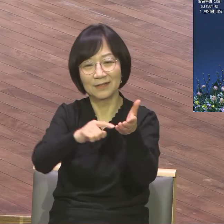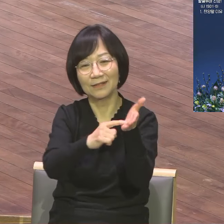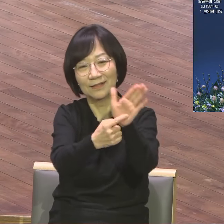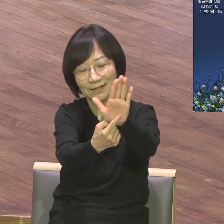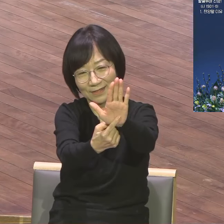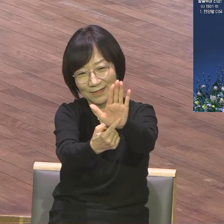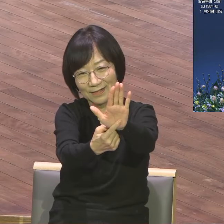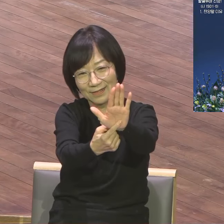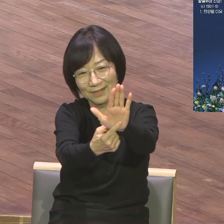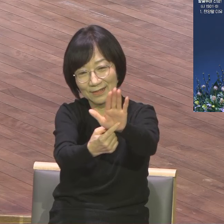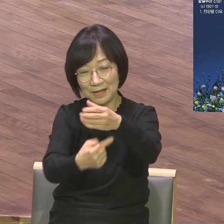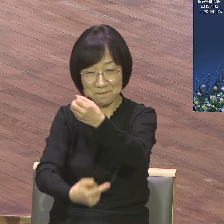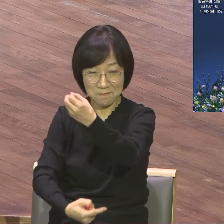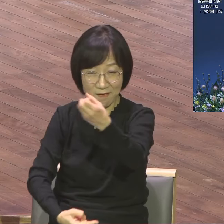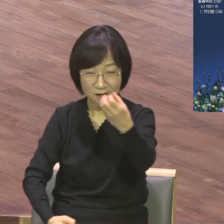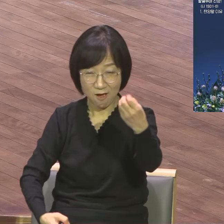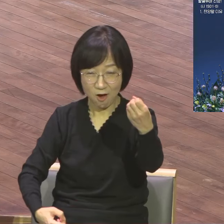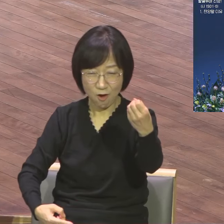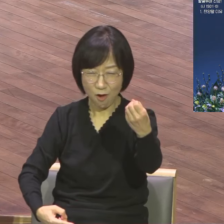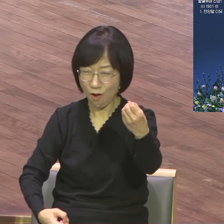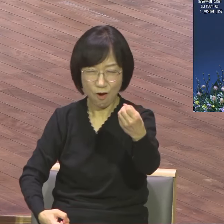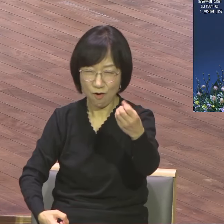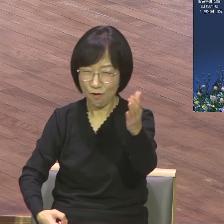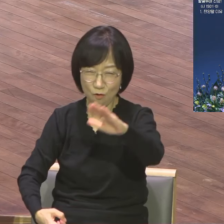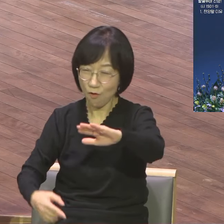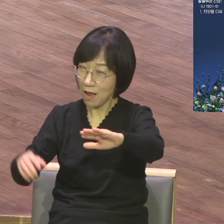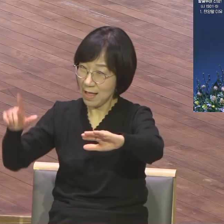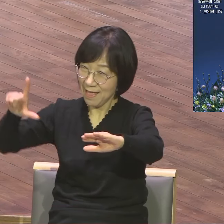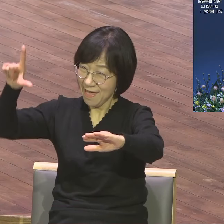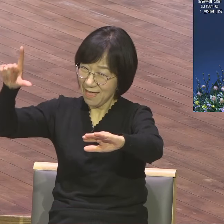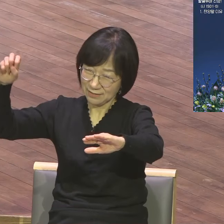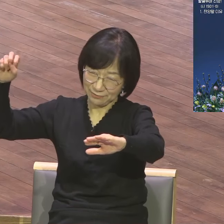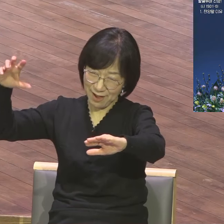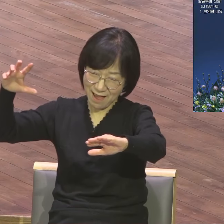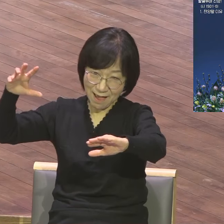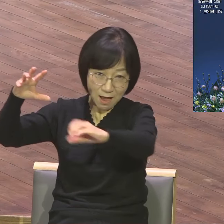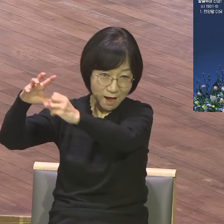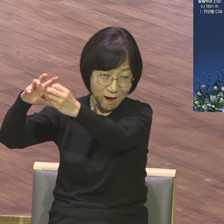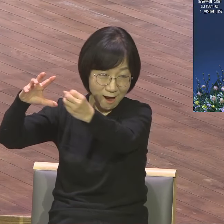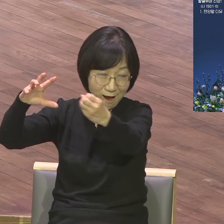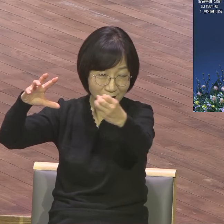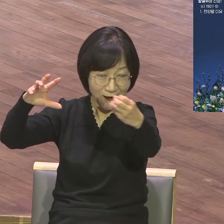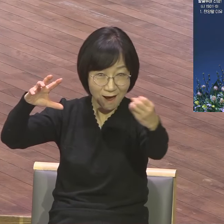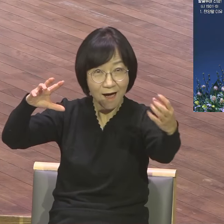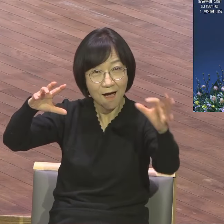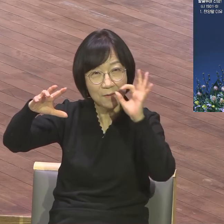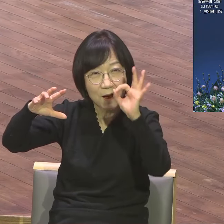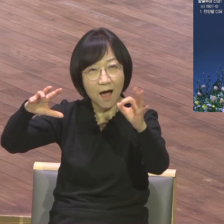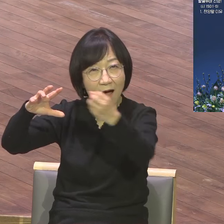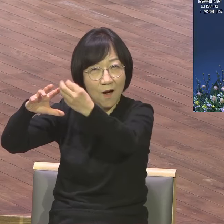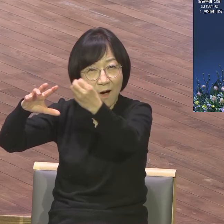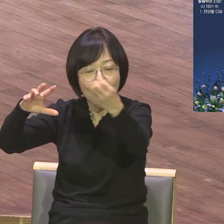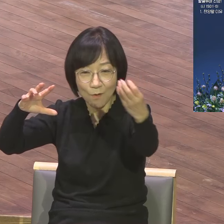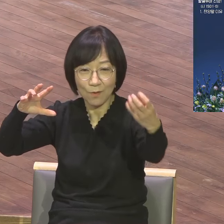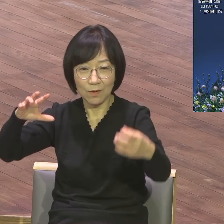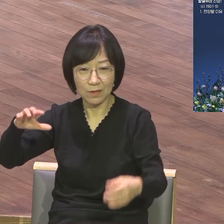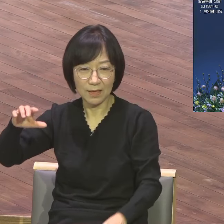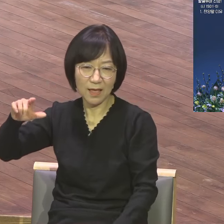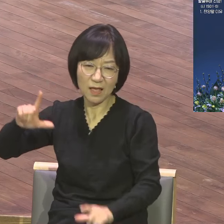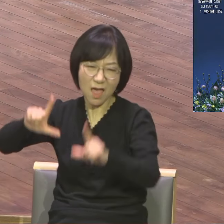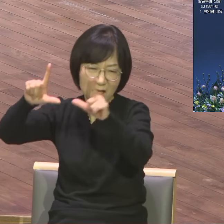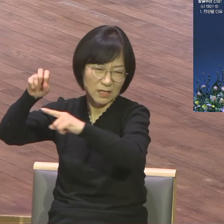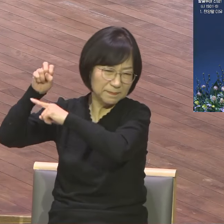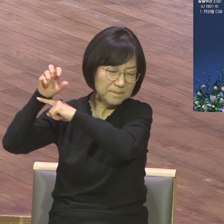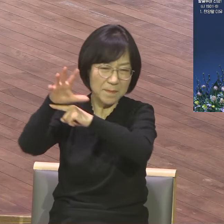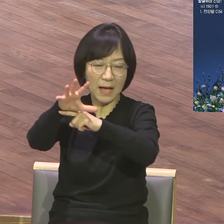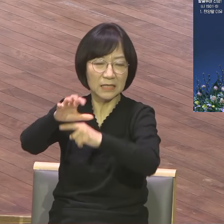반사를 받아가지고 하나님 인간이 살 수 있도록 저 조정을 딱 각도까지 맞춰서 딱